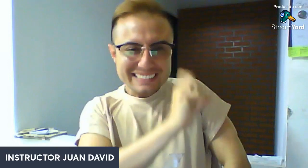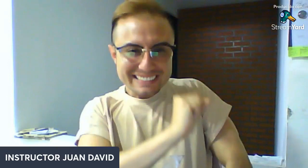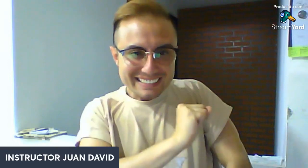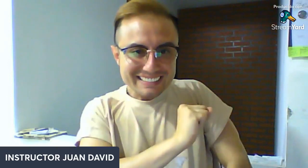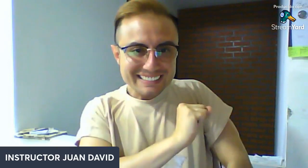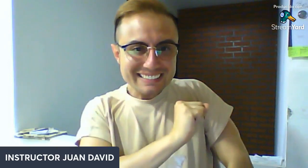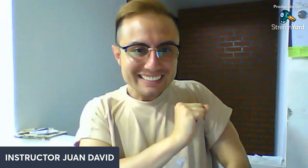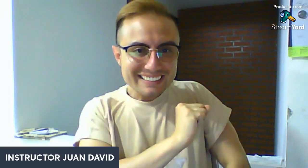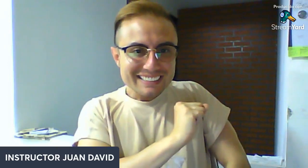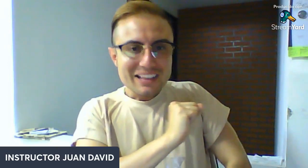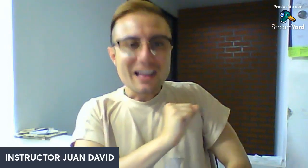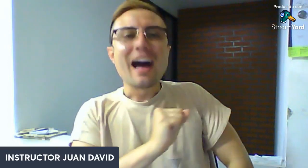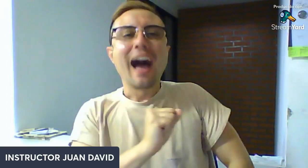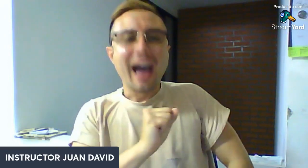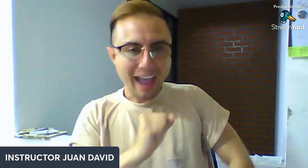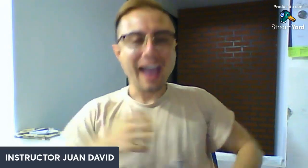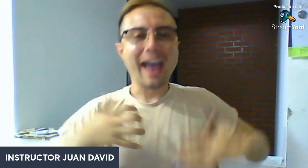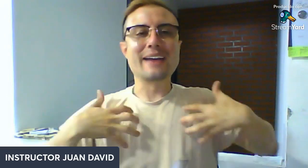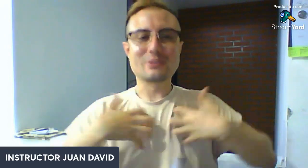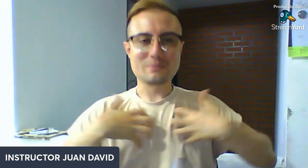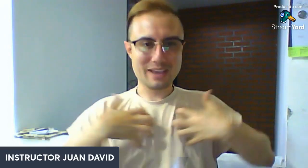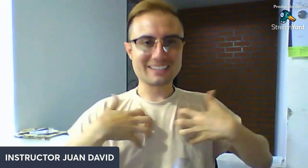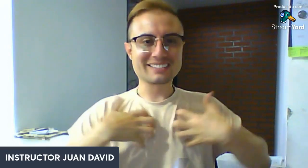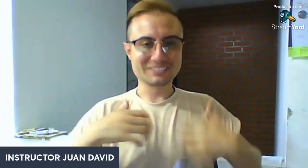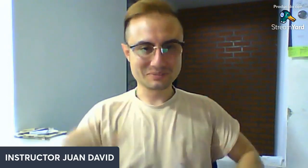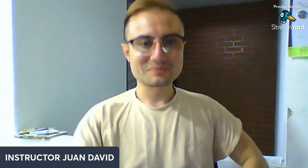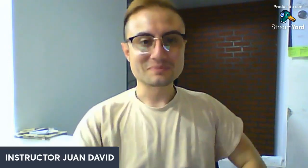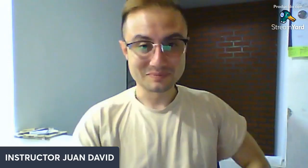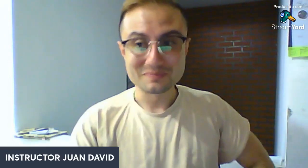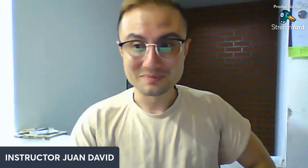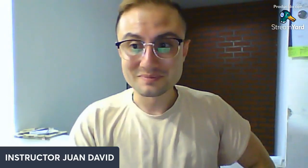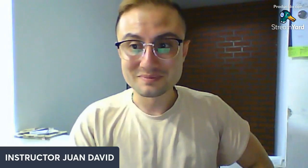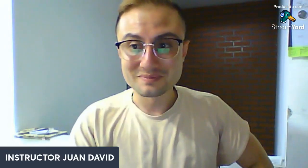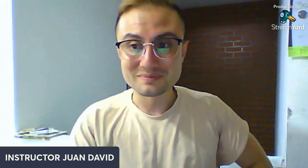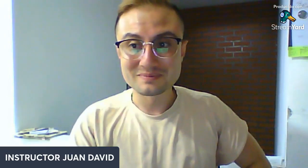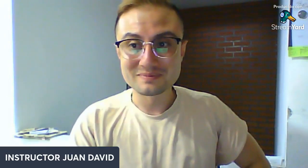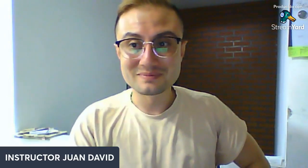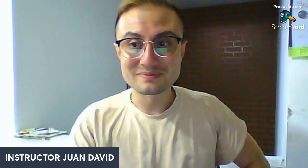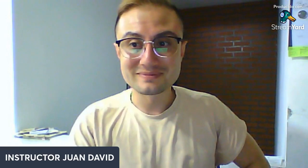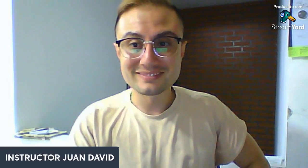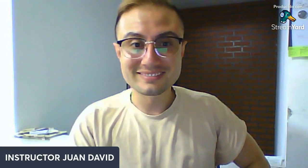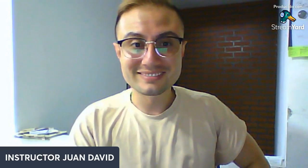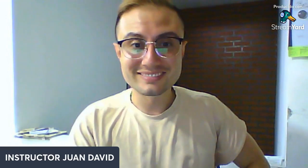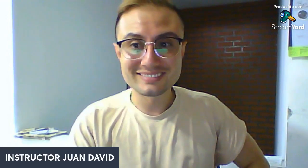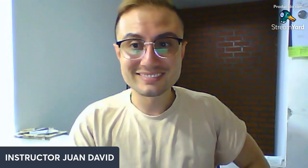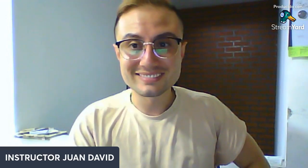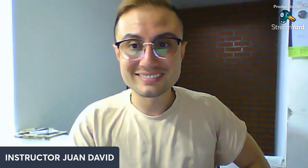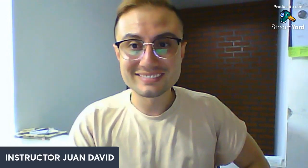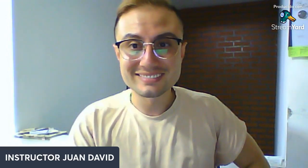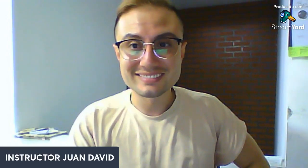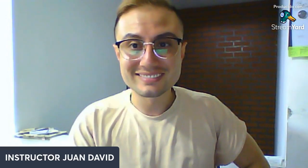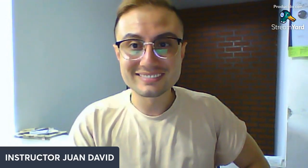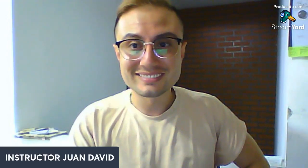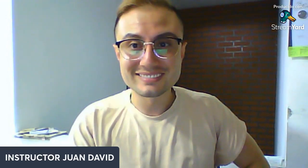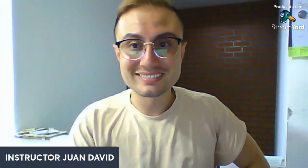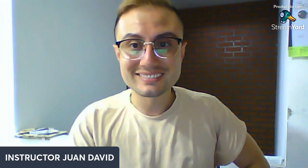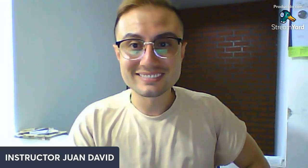Sí, entonces ahora ustedes que ya saben cómo es la actividad se van a pensar en describir un animal.